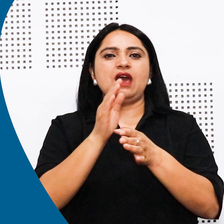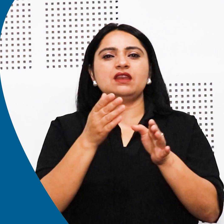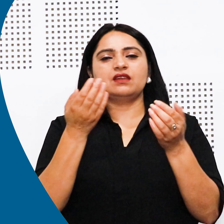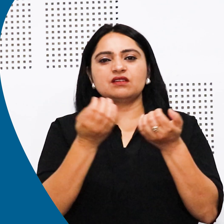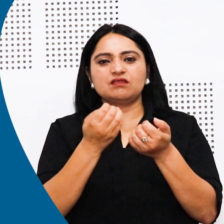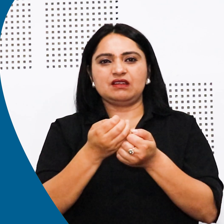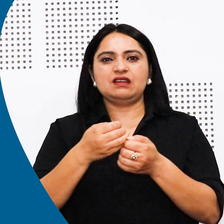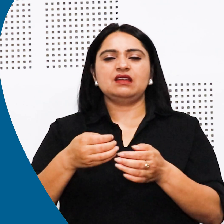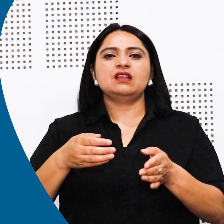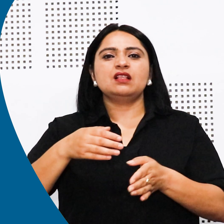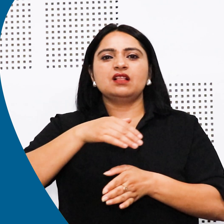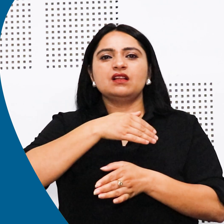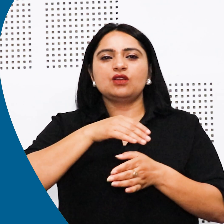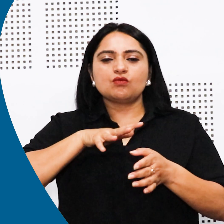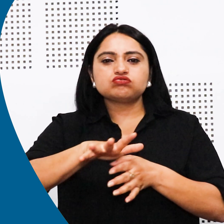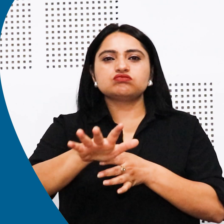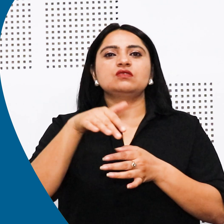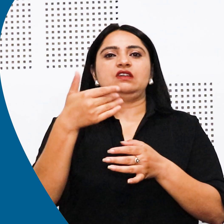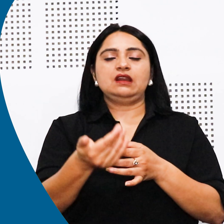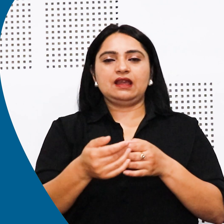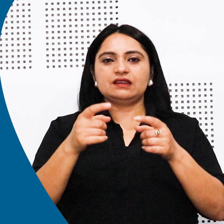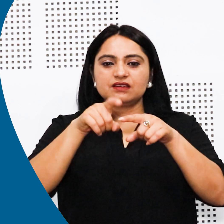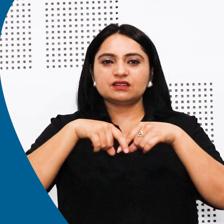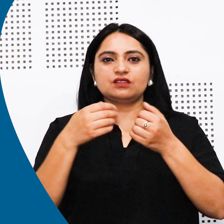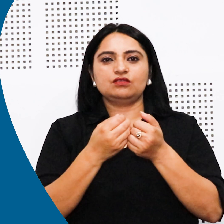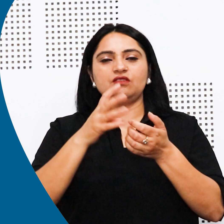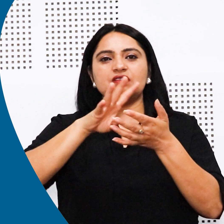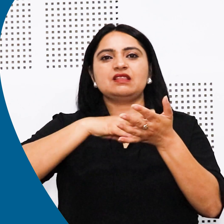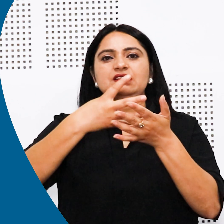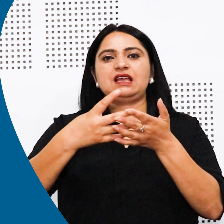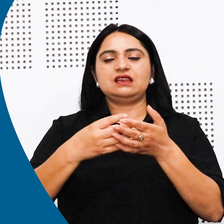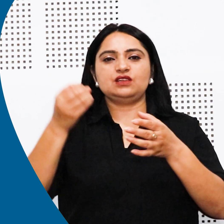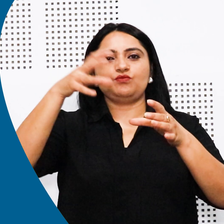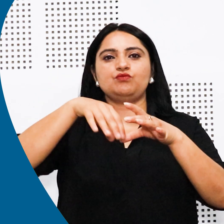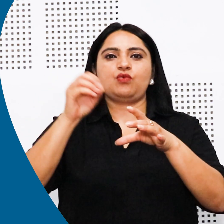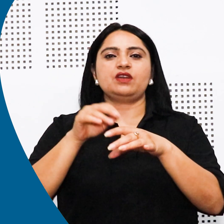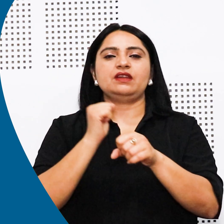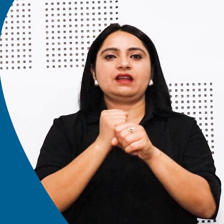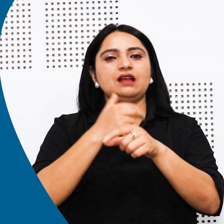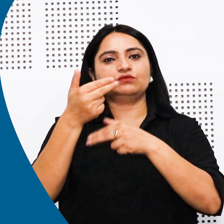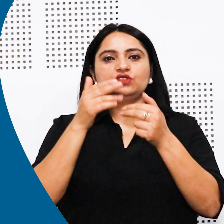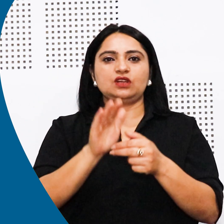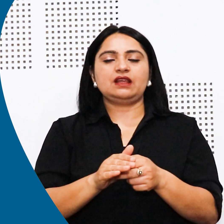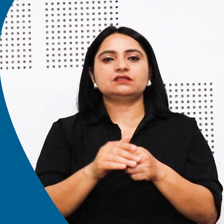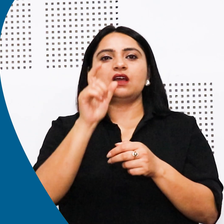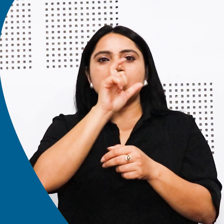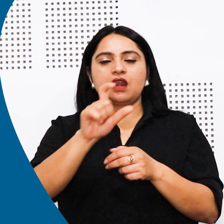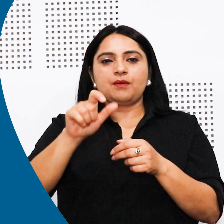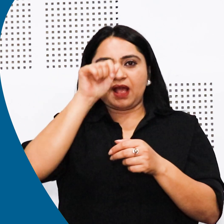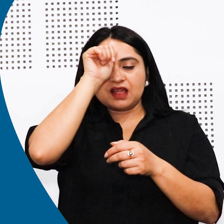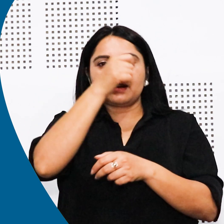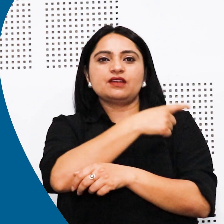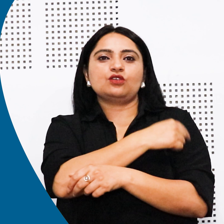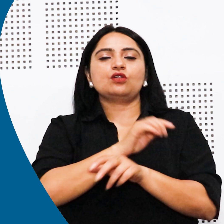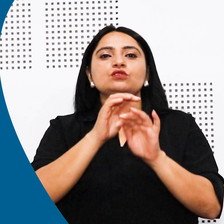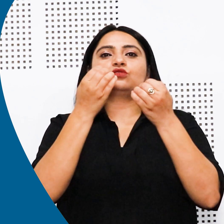गर्ने कटानलाई नियन्त्रण गर्न तारजाली भर्ने काम चलिरहेको छ। नेपाल रेड क्रस सोसाइटी